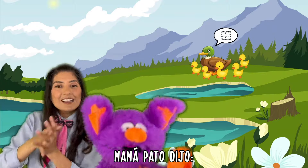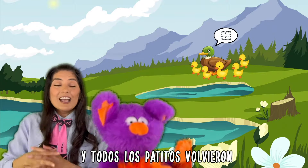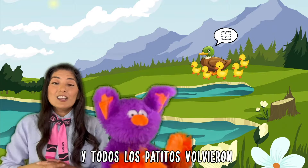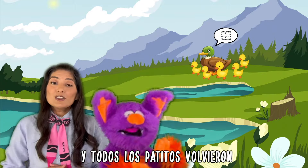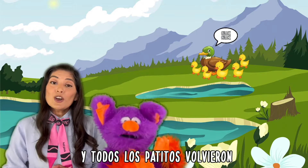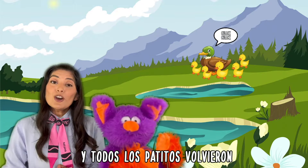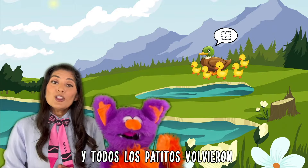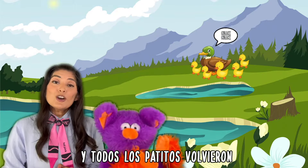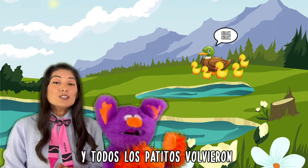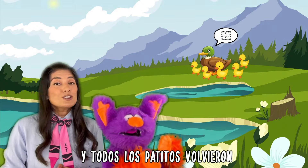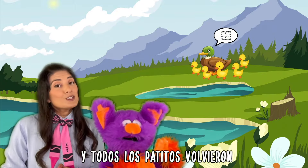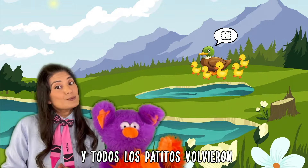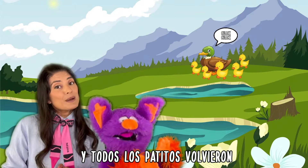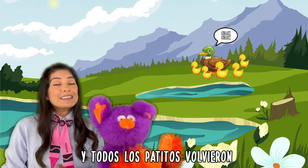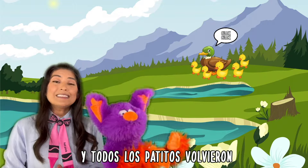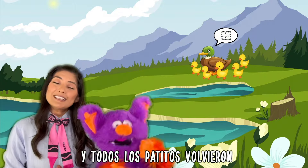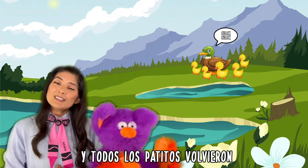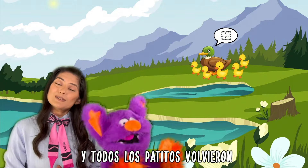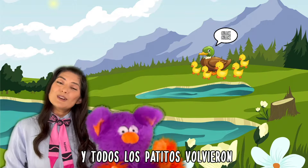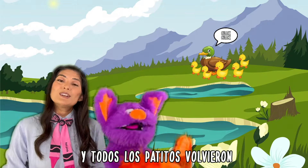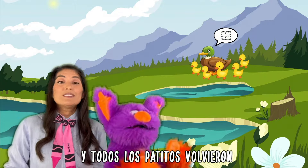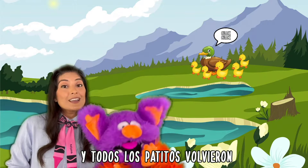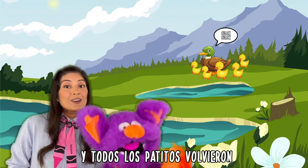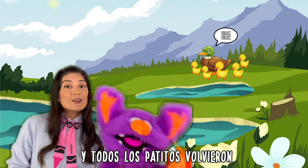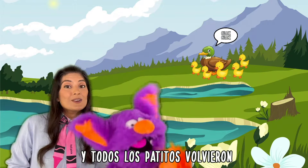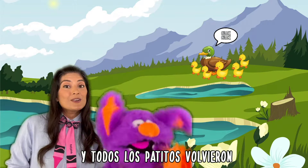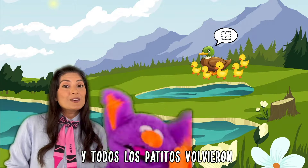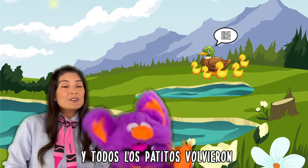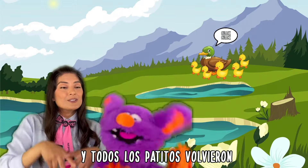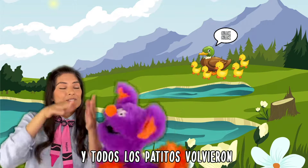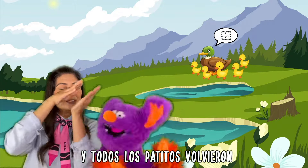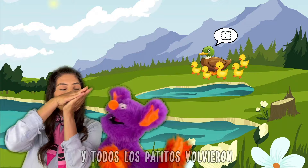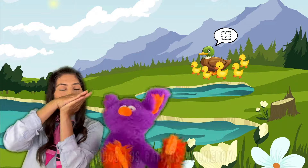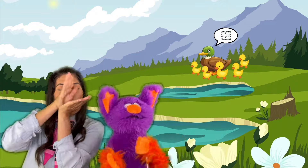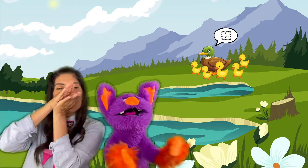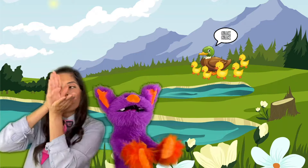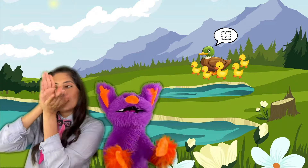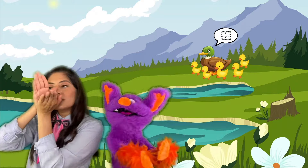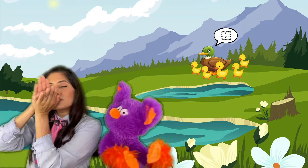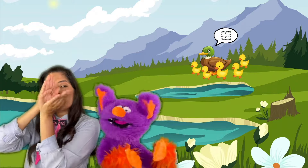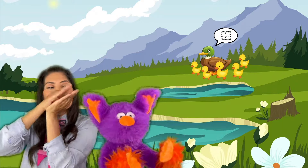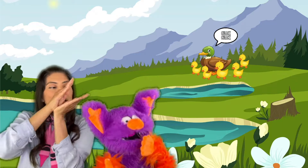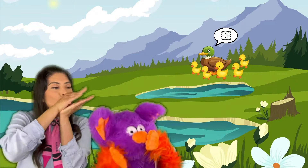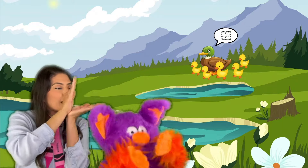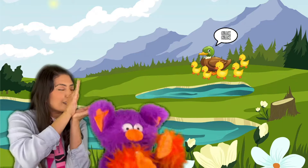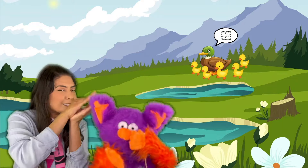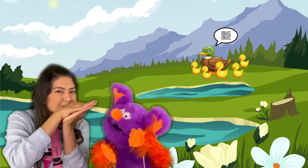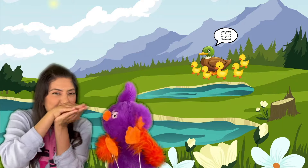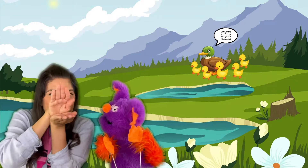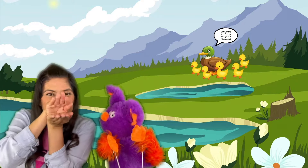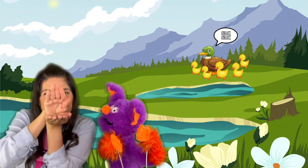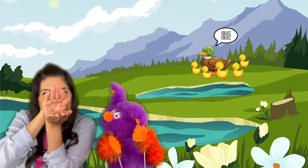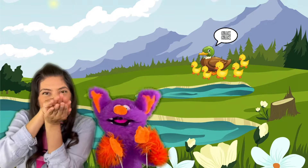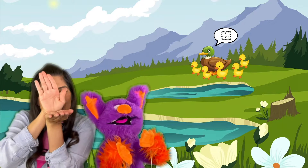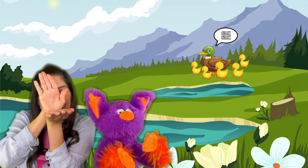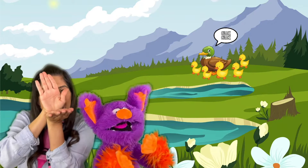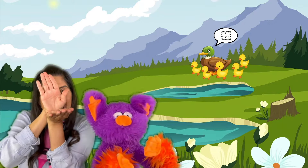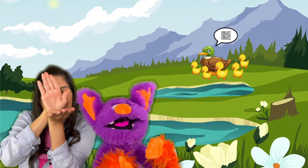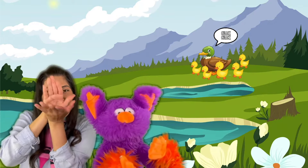y todos los patitos volvieron. Cuac, cuac, cuac, cuac, cuac, cuac, cuac, cuac, cuac,